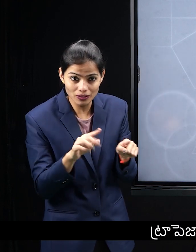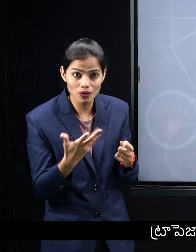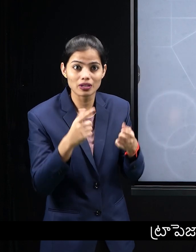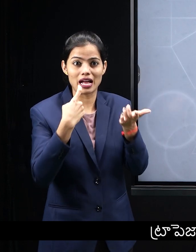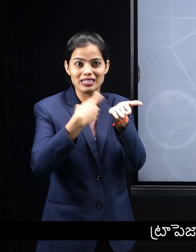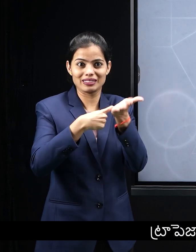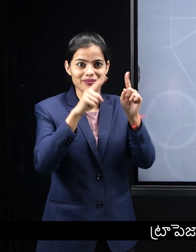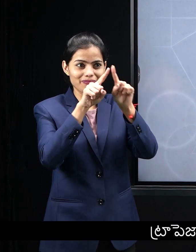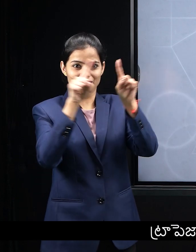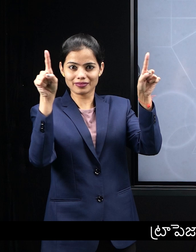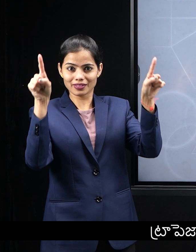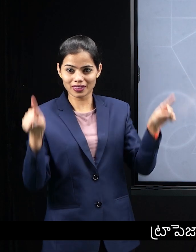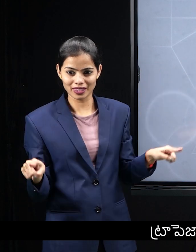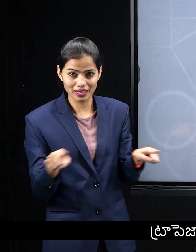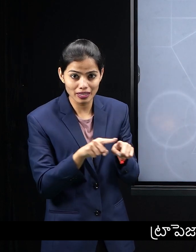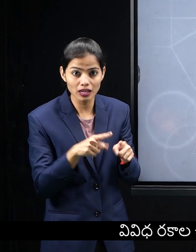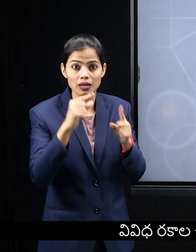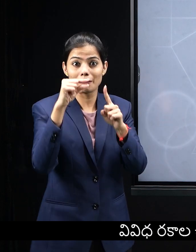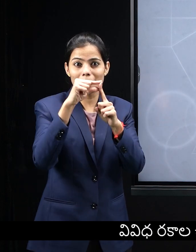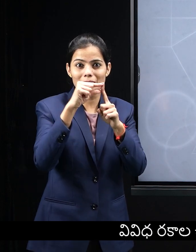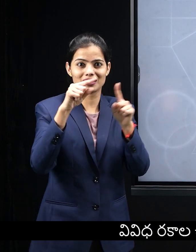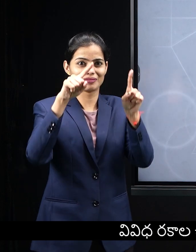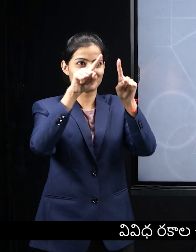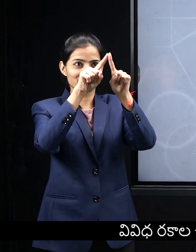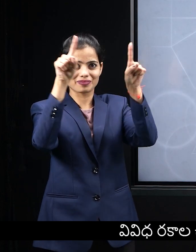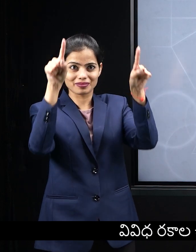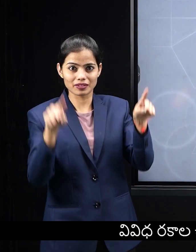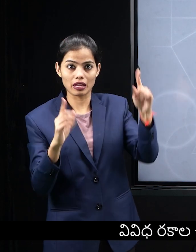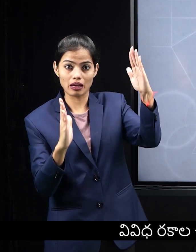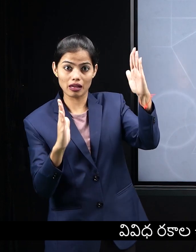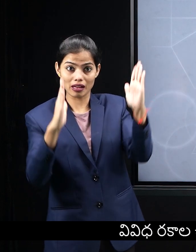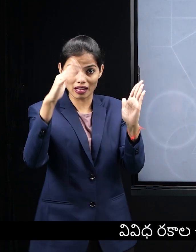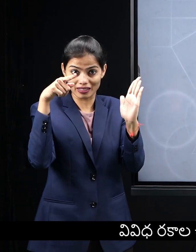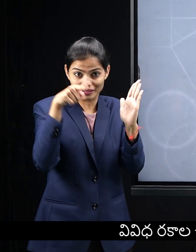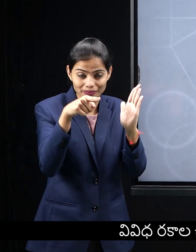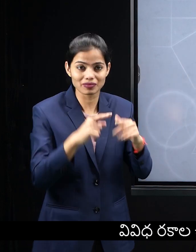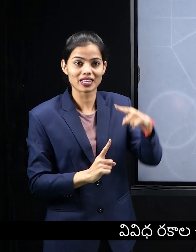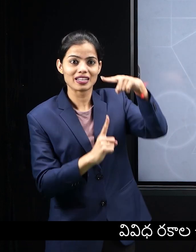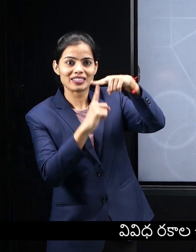మరియు రాంబస్లు వంటి వివిధ రకాల చతుర్భుజాలను మేము కనుగొంటాము.